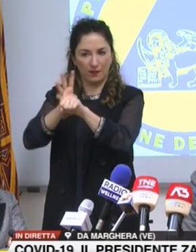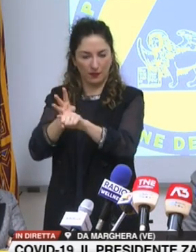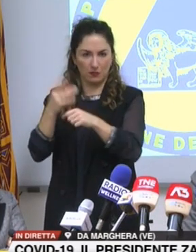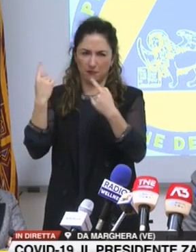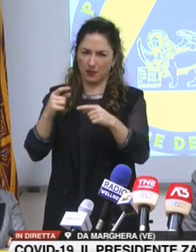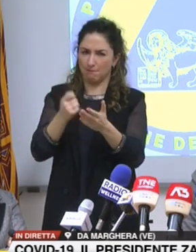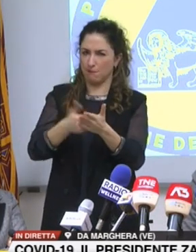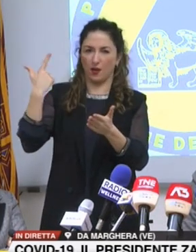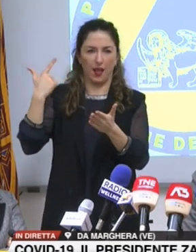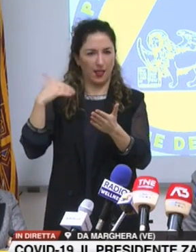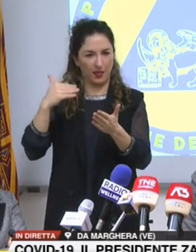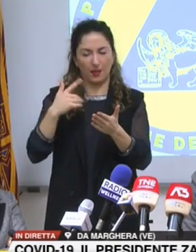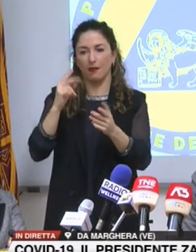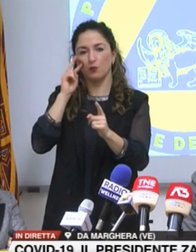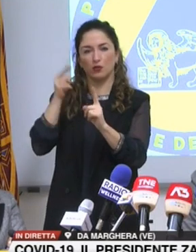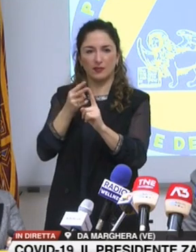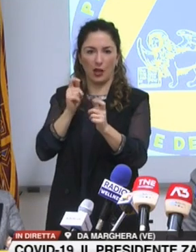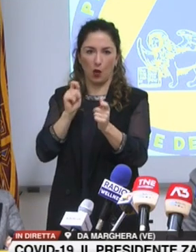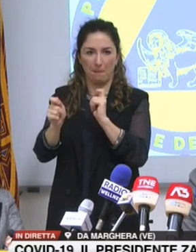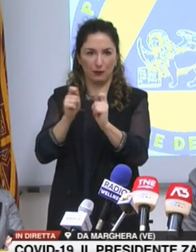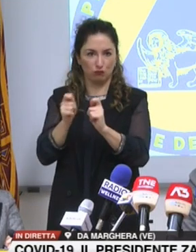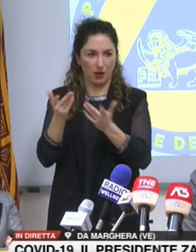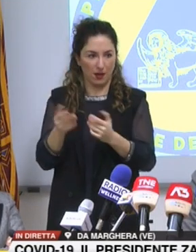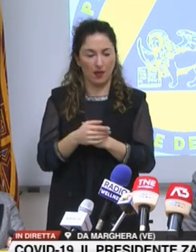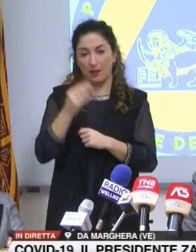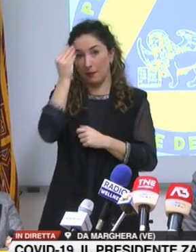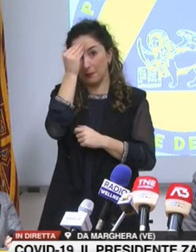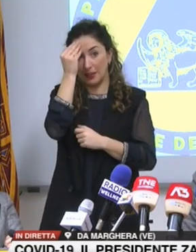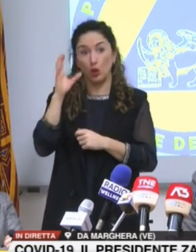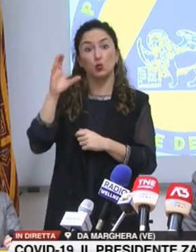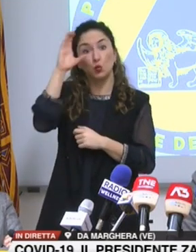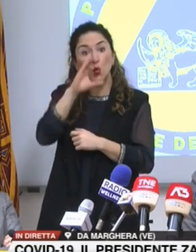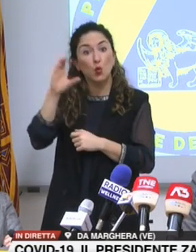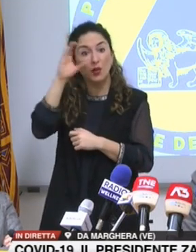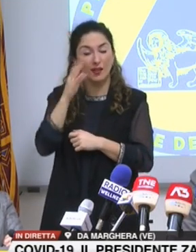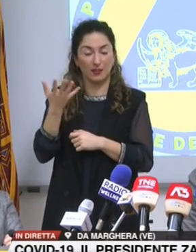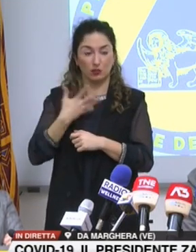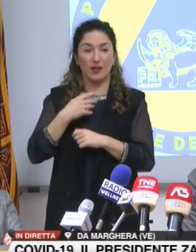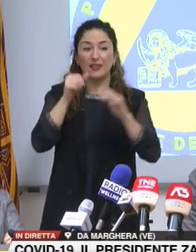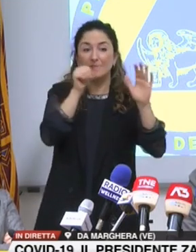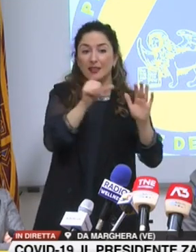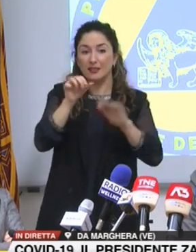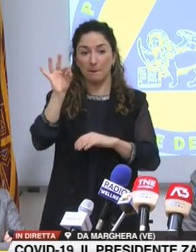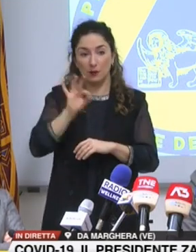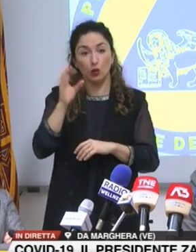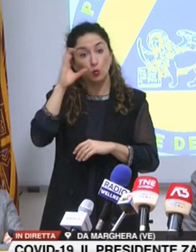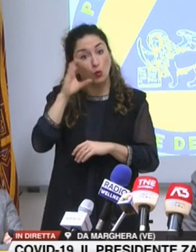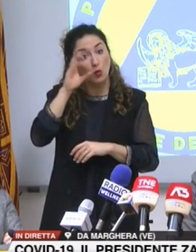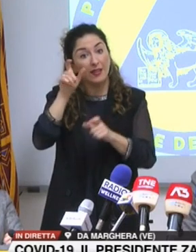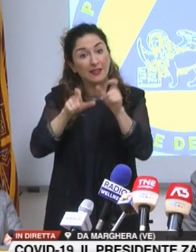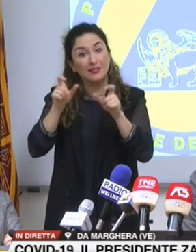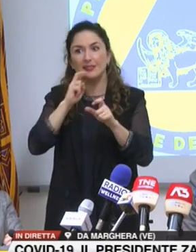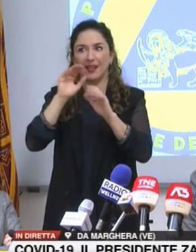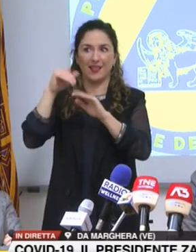importante dal punto di vista commerciale, soprattutto pensate nel turismo, dove noi abbiamo il 66% dei turisti che sono